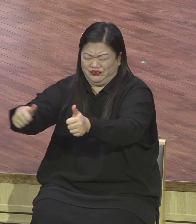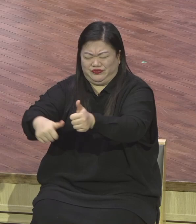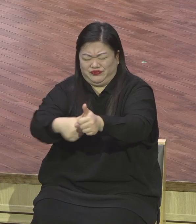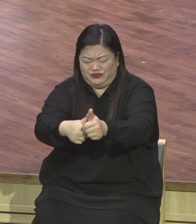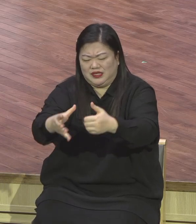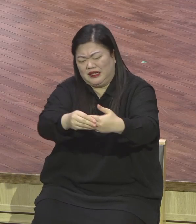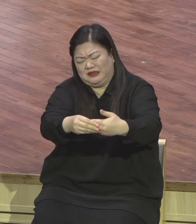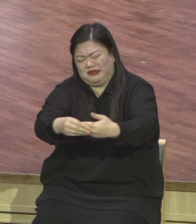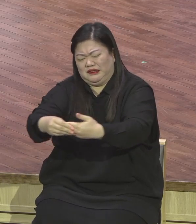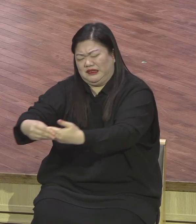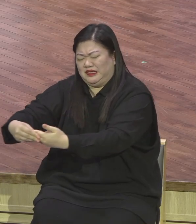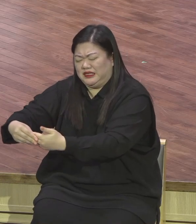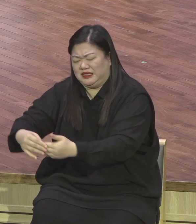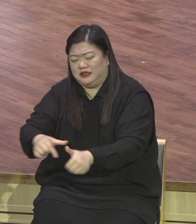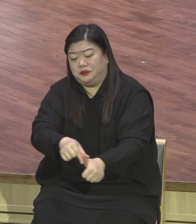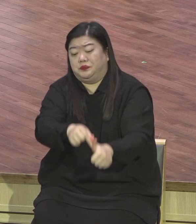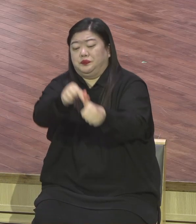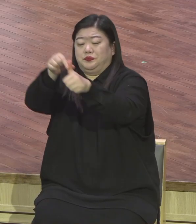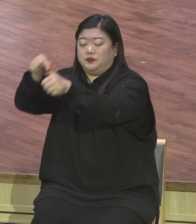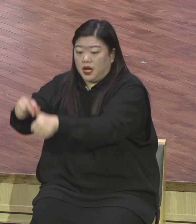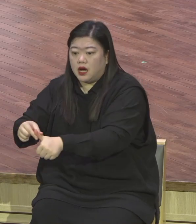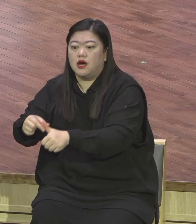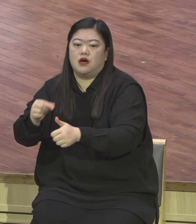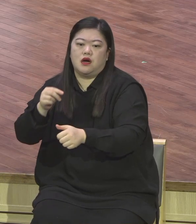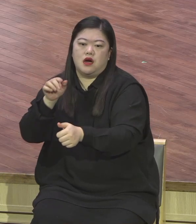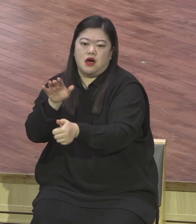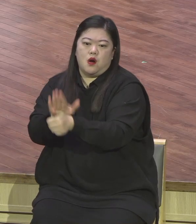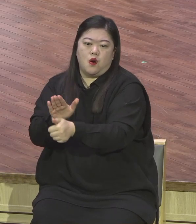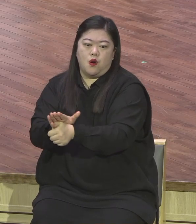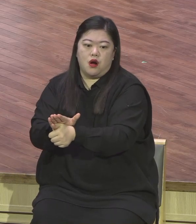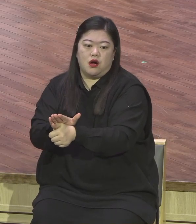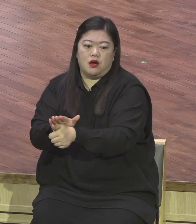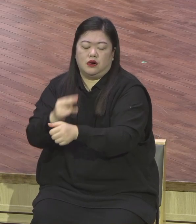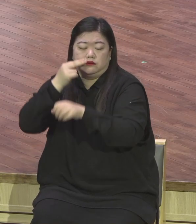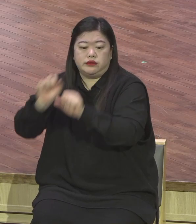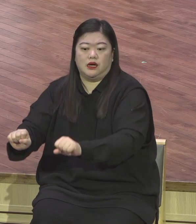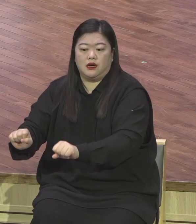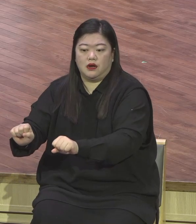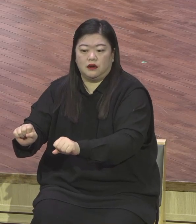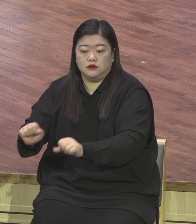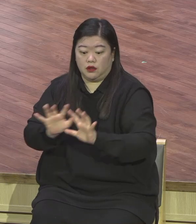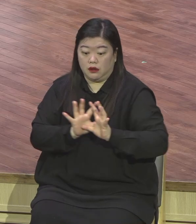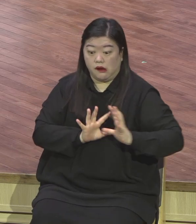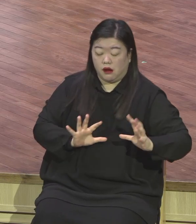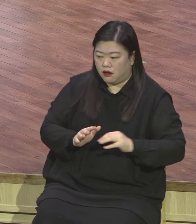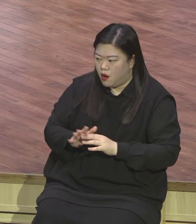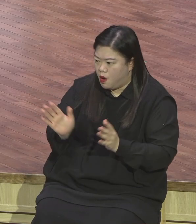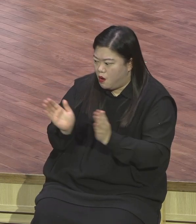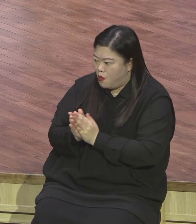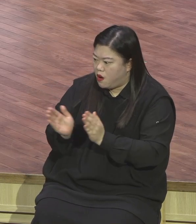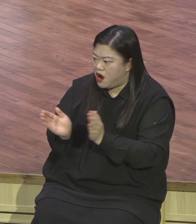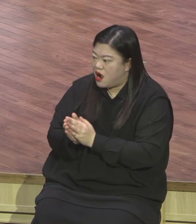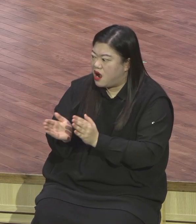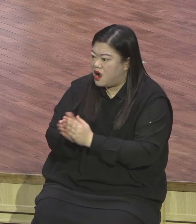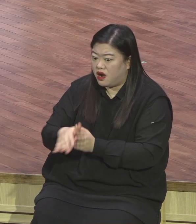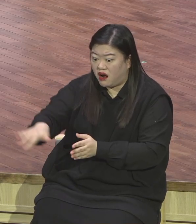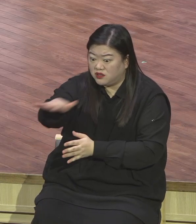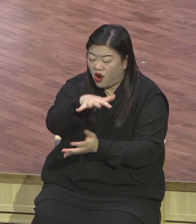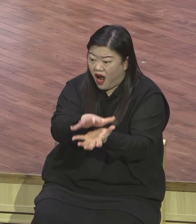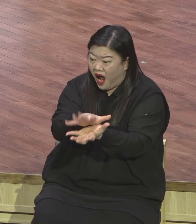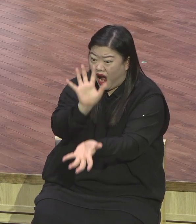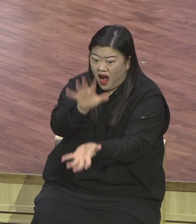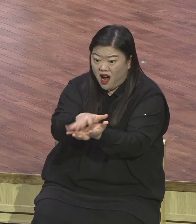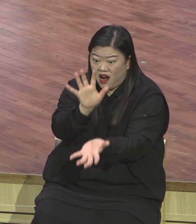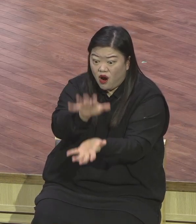그냥 그 사람을 빼가지고 그냥 그렇게 물 받고 나왔어요 사람들 이야 대단하다 용감하다 어떻게 저를 할 수 있나